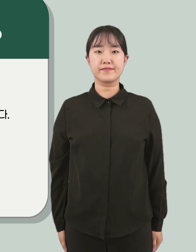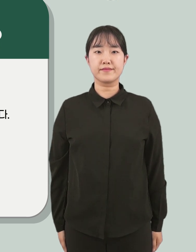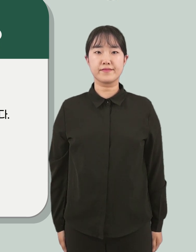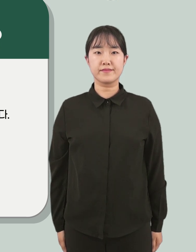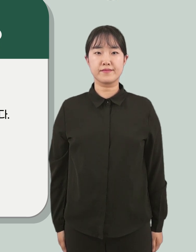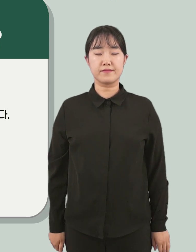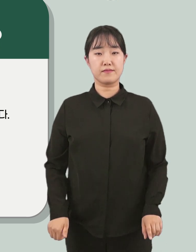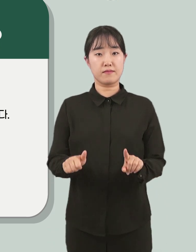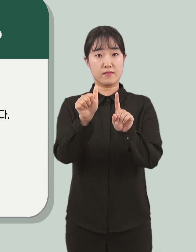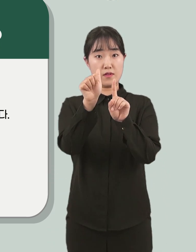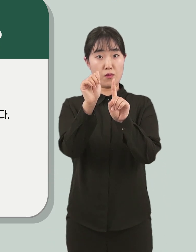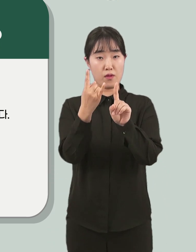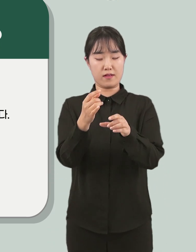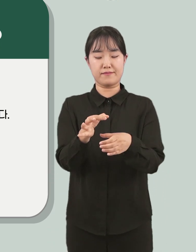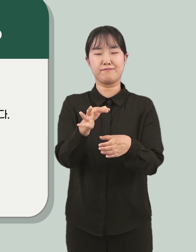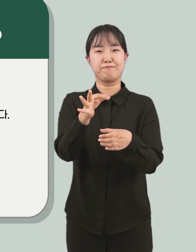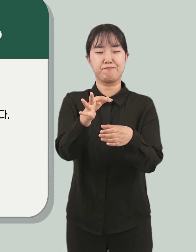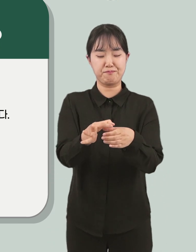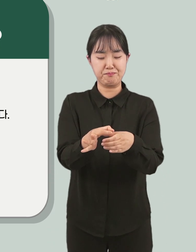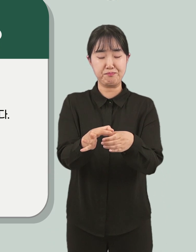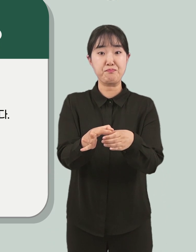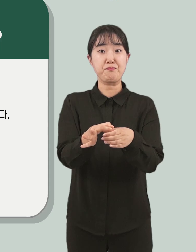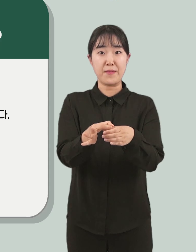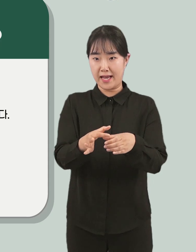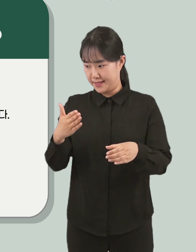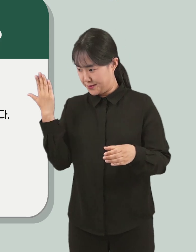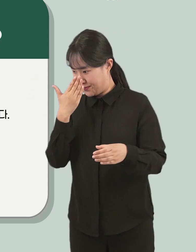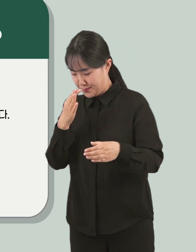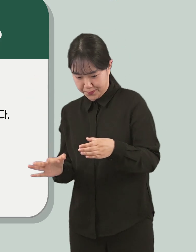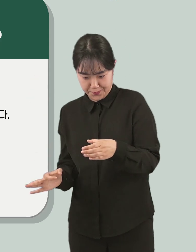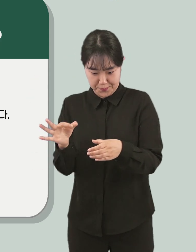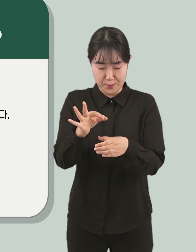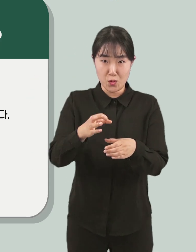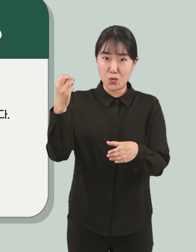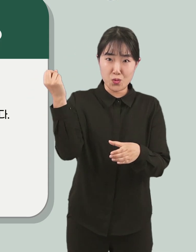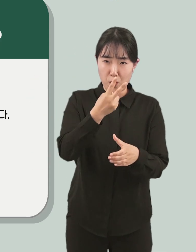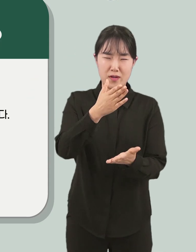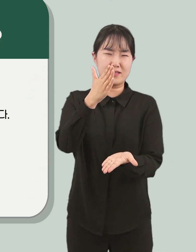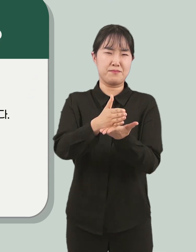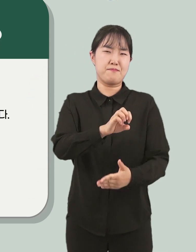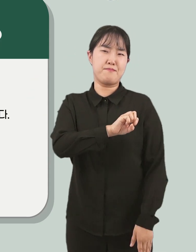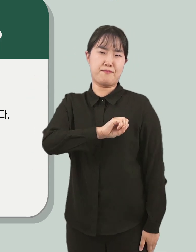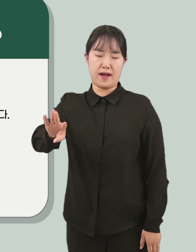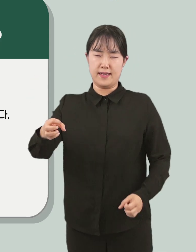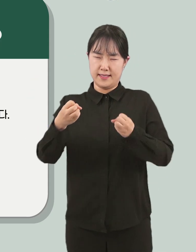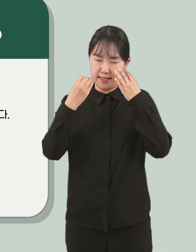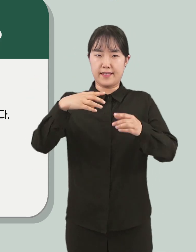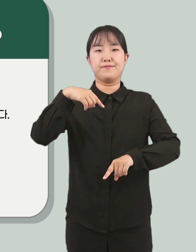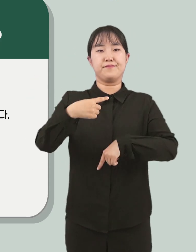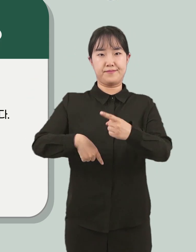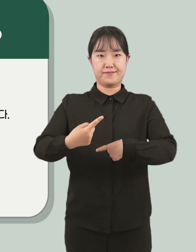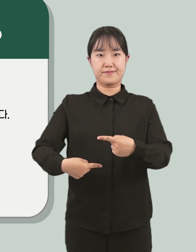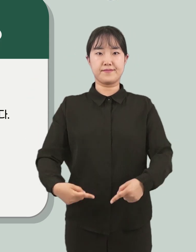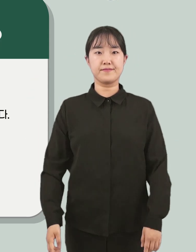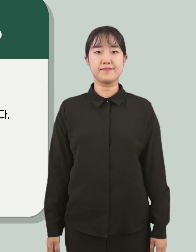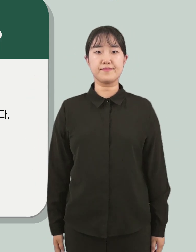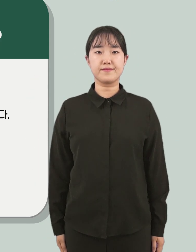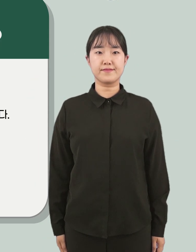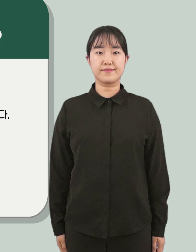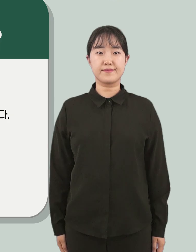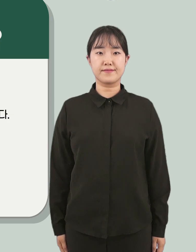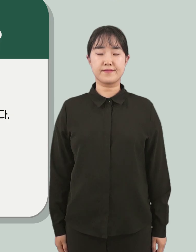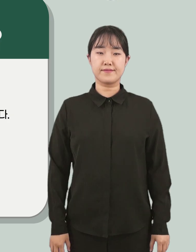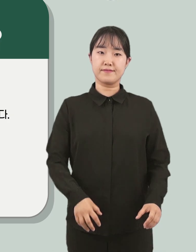만지지 않습니다. 일회용 메시는 재사용하지 말고 내회세 제품을 사용합니다.